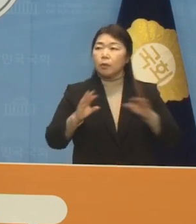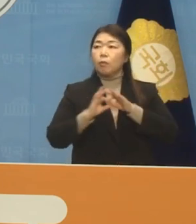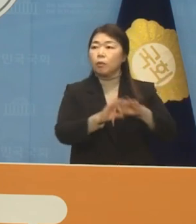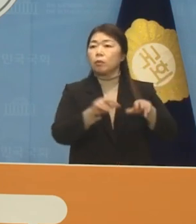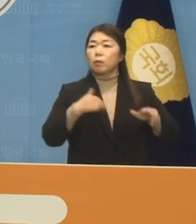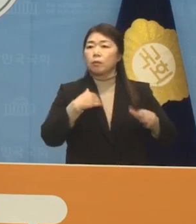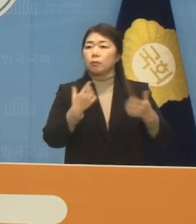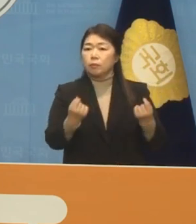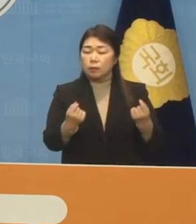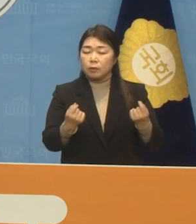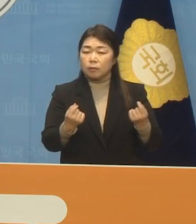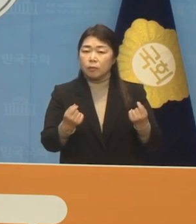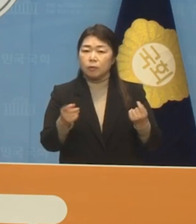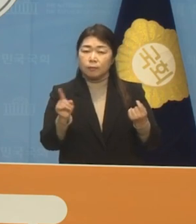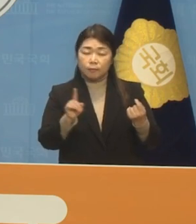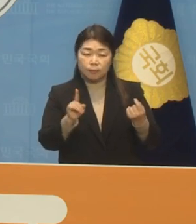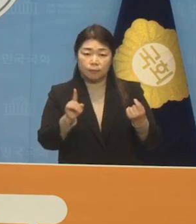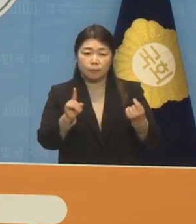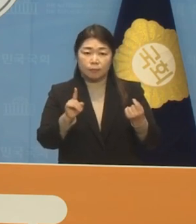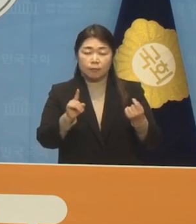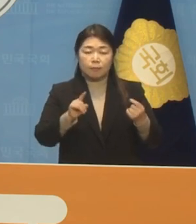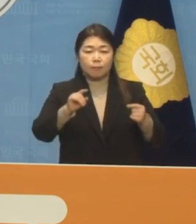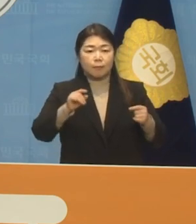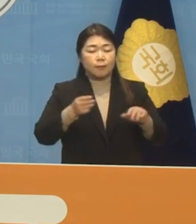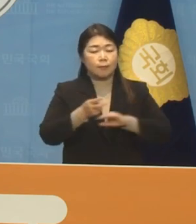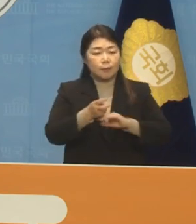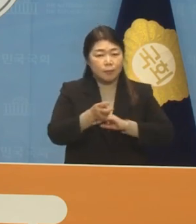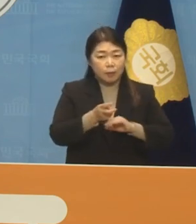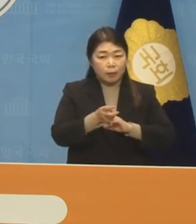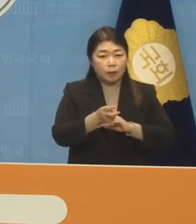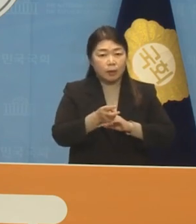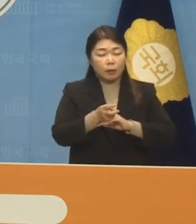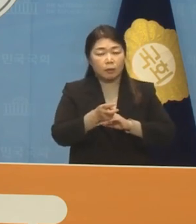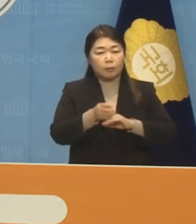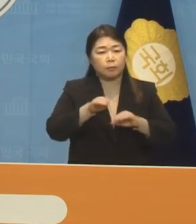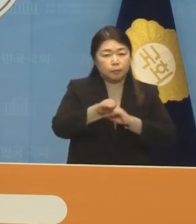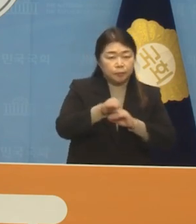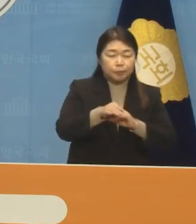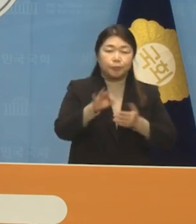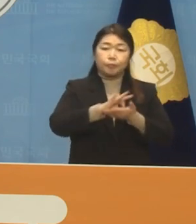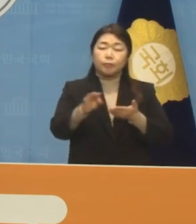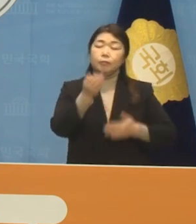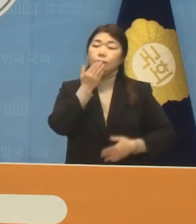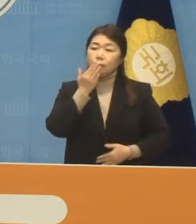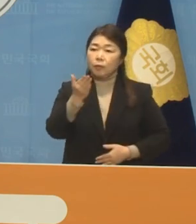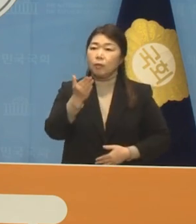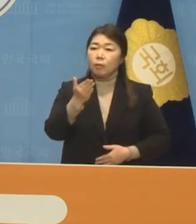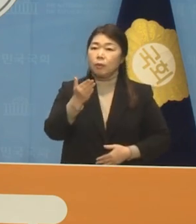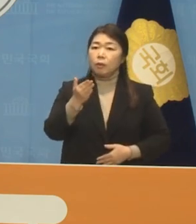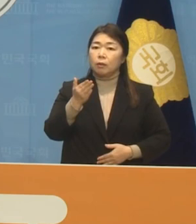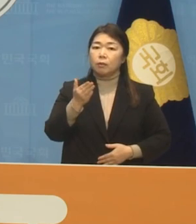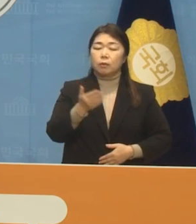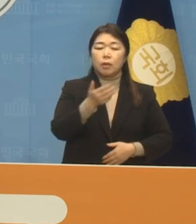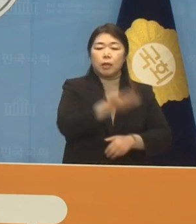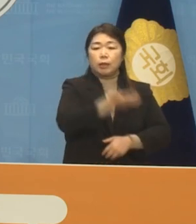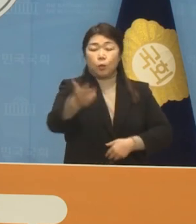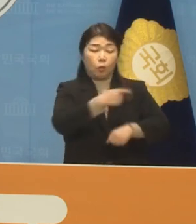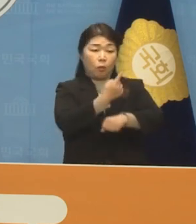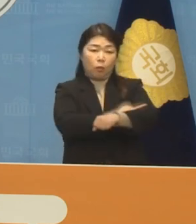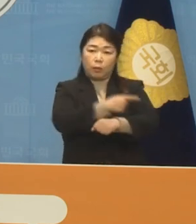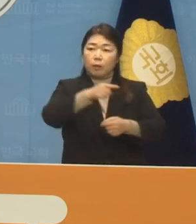비로소 이렇게 차량을 좀 이용할 수 있는 그런 이동권에